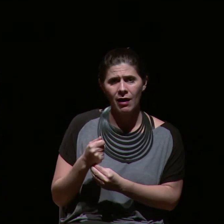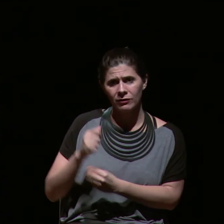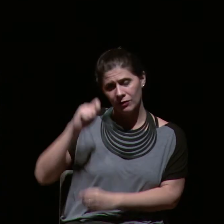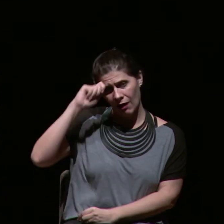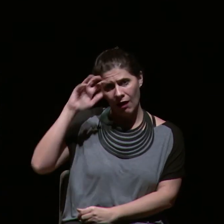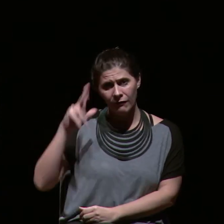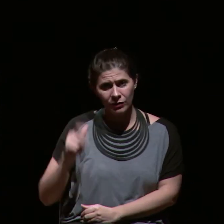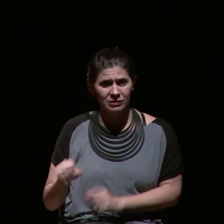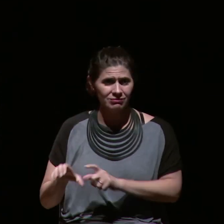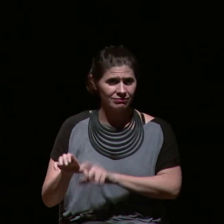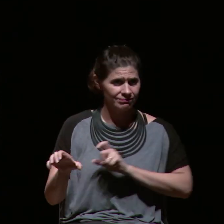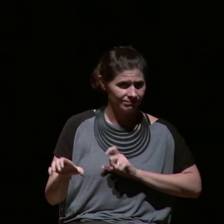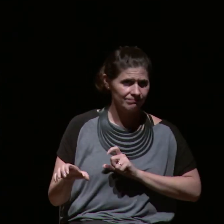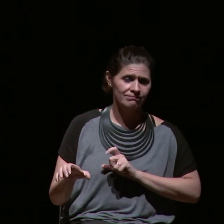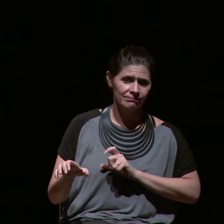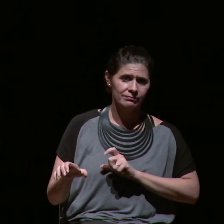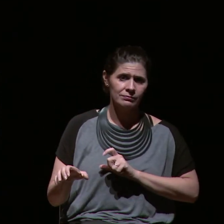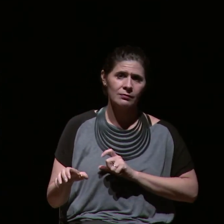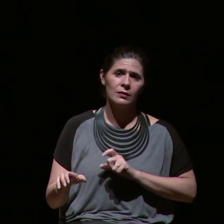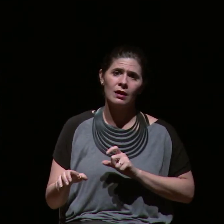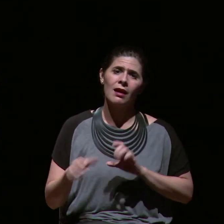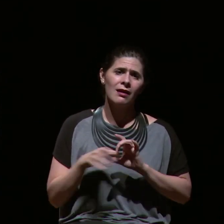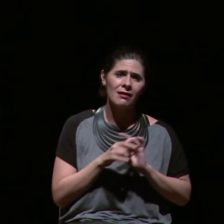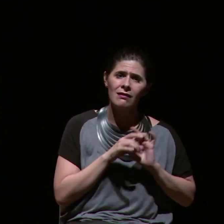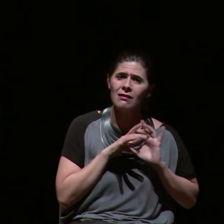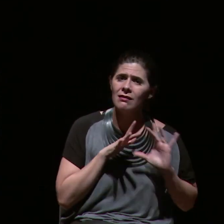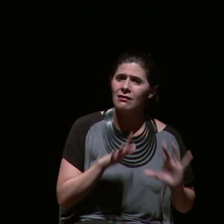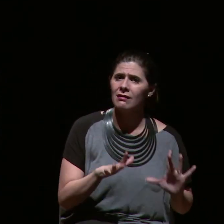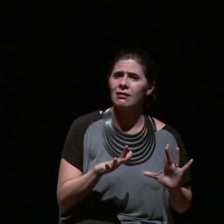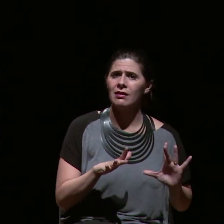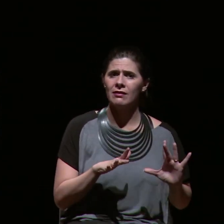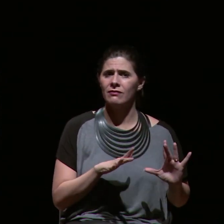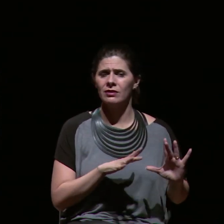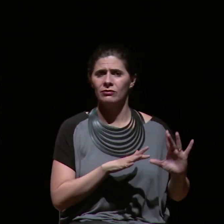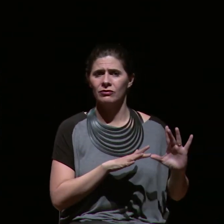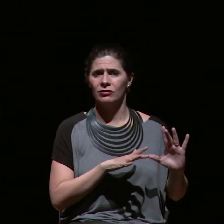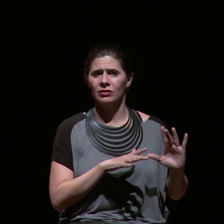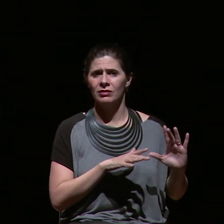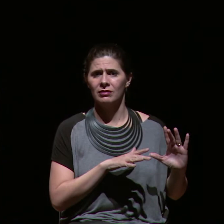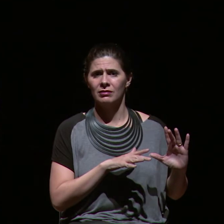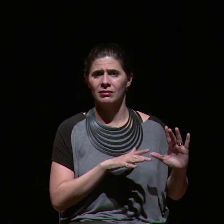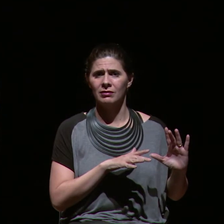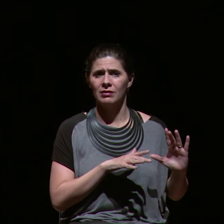os apresente em termos políticos. Essa arte seria, dessa maneira, uma forma de